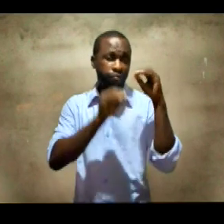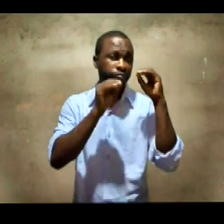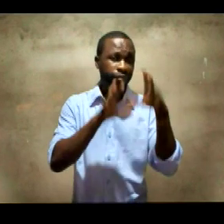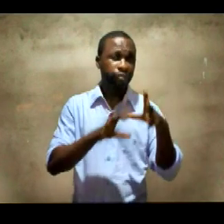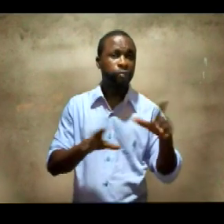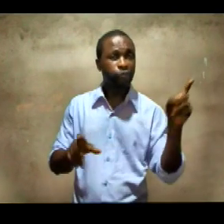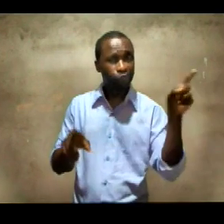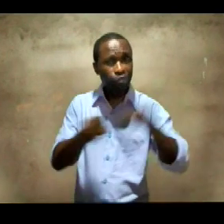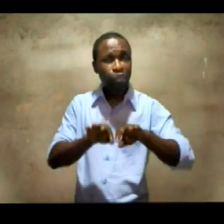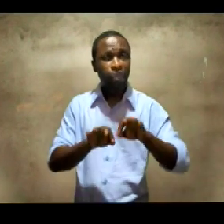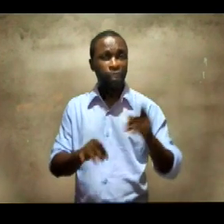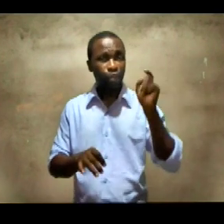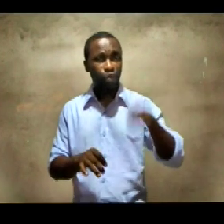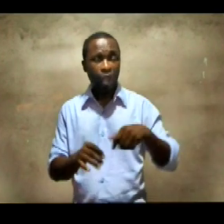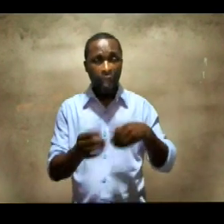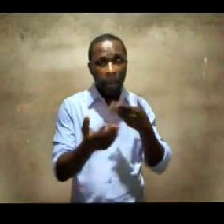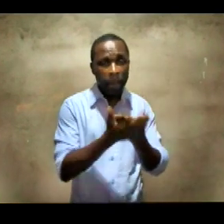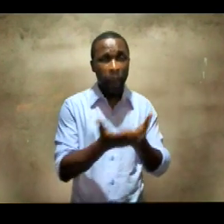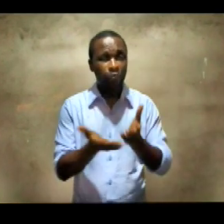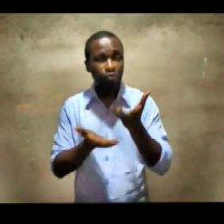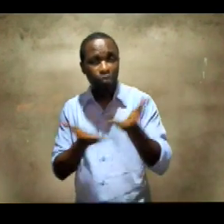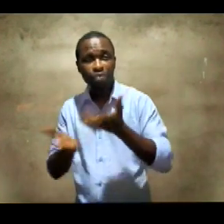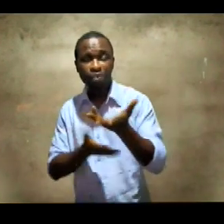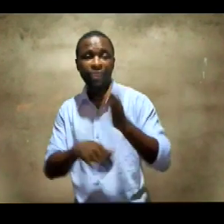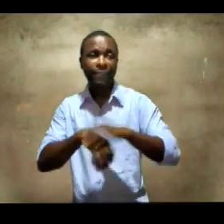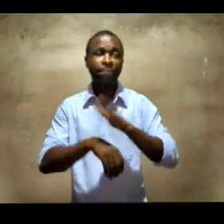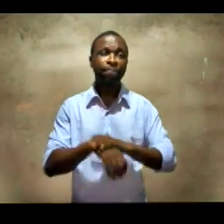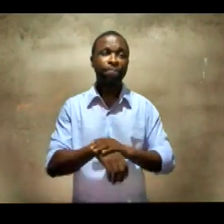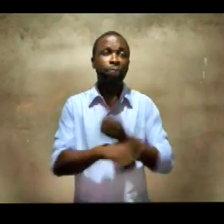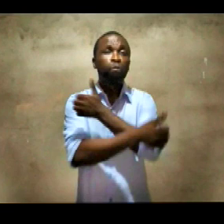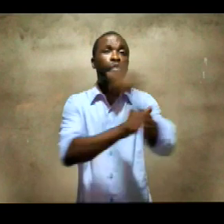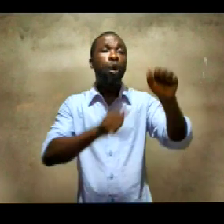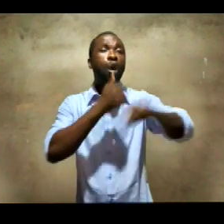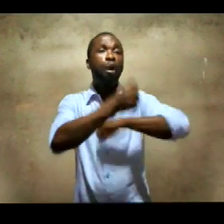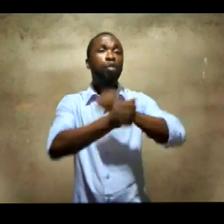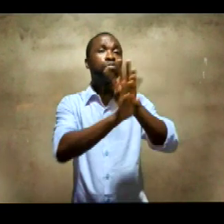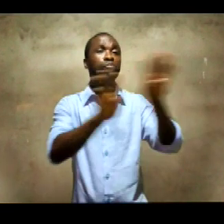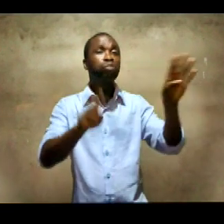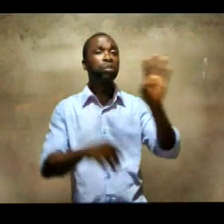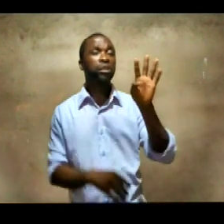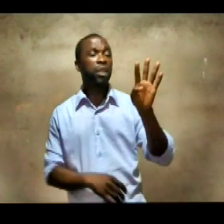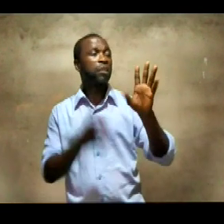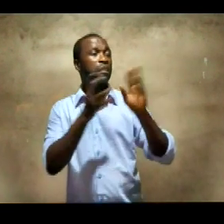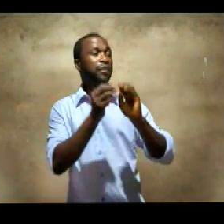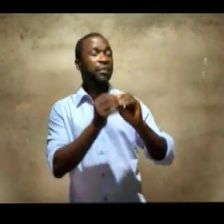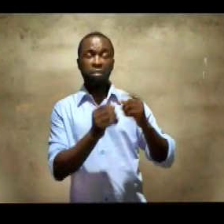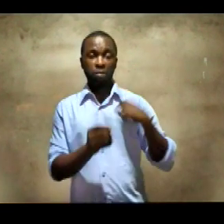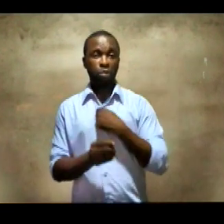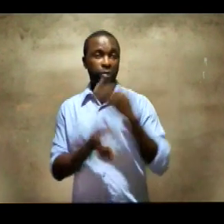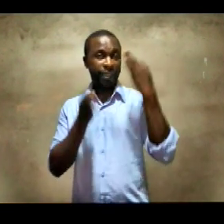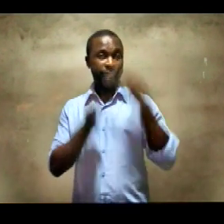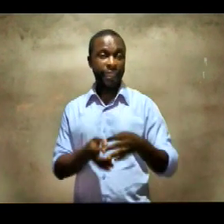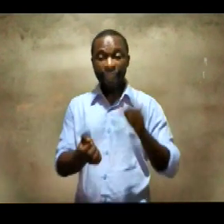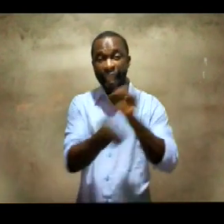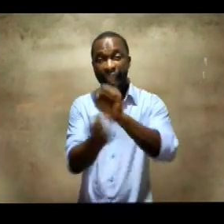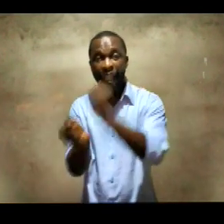semaine dernière, rapporte l'AFP, tous les accusés ont déclaré au tribunal que les parents eux-mêmes avaient demandé que leurs enfants soient enchaînés après avoir